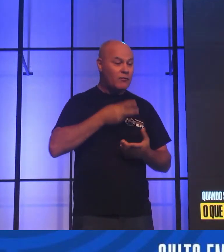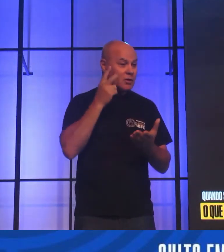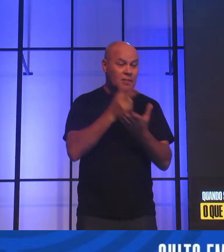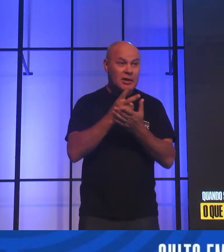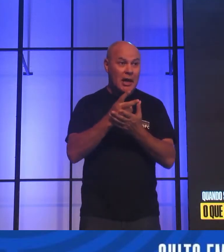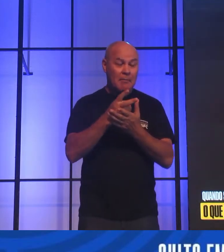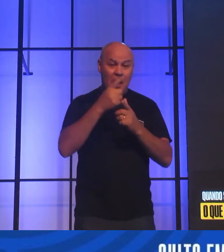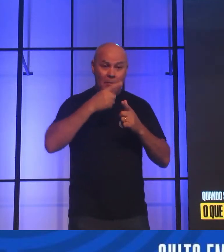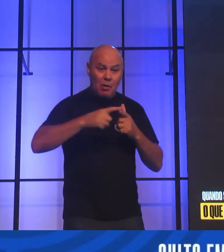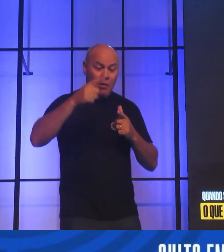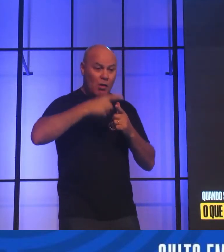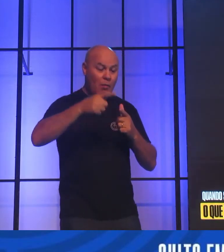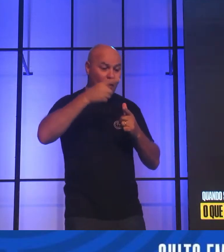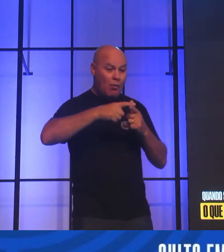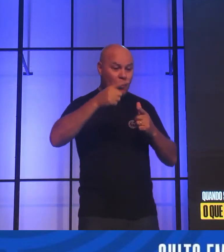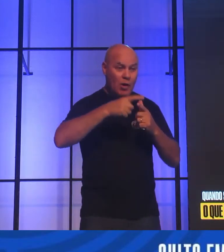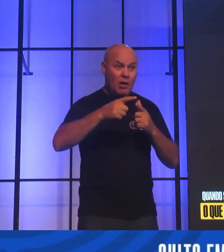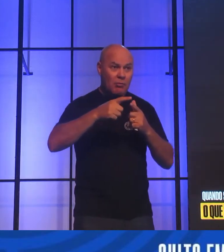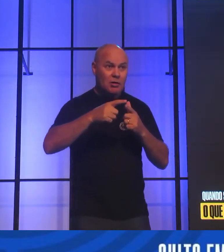cada pessoa,